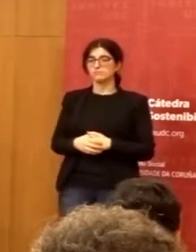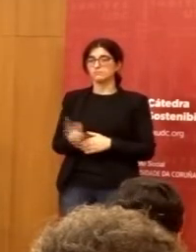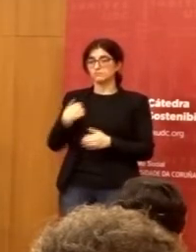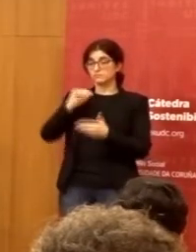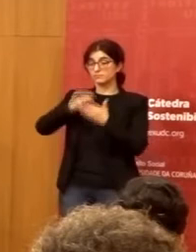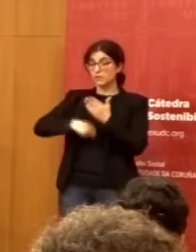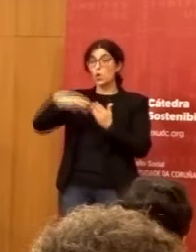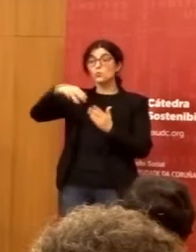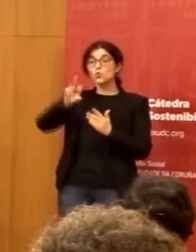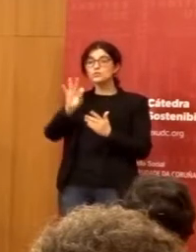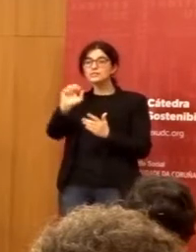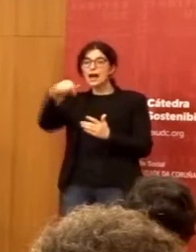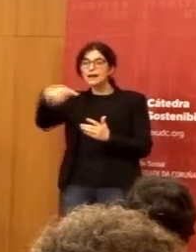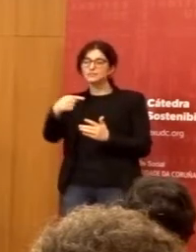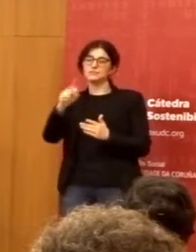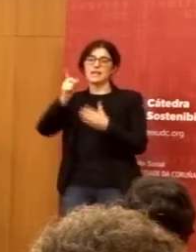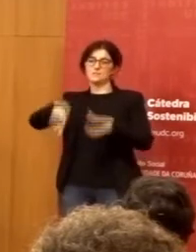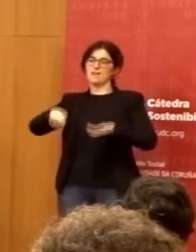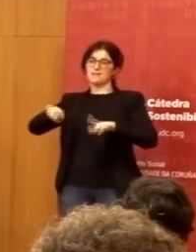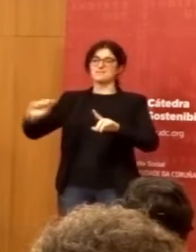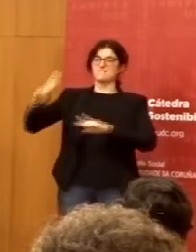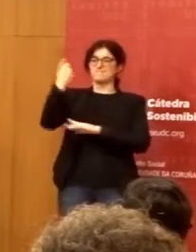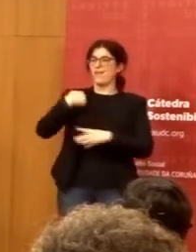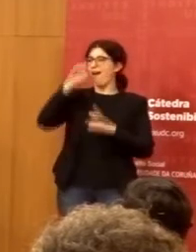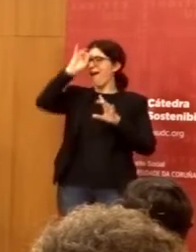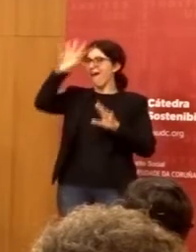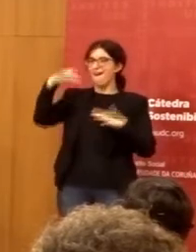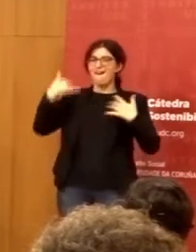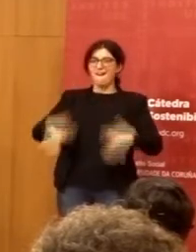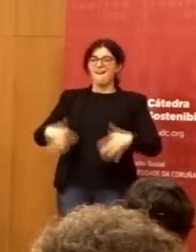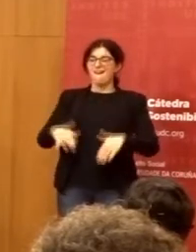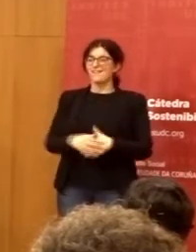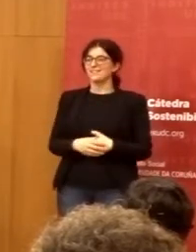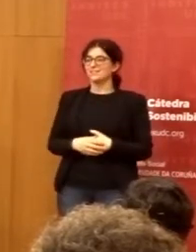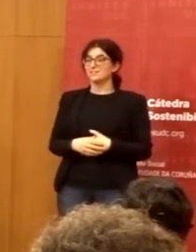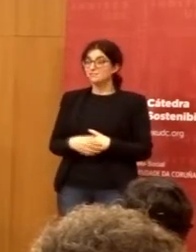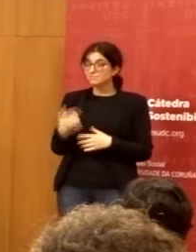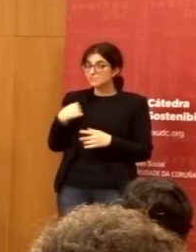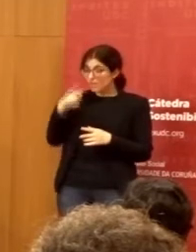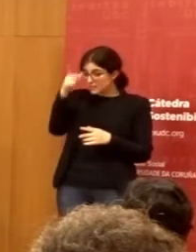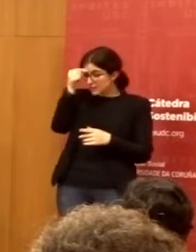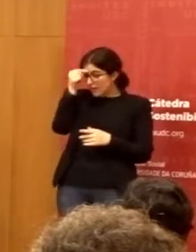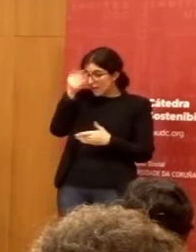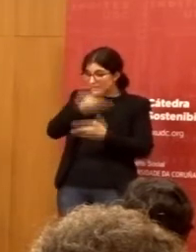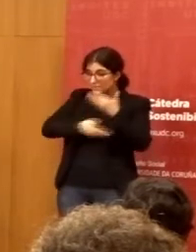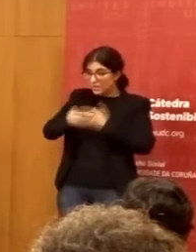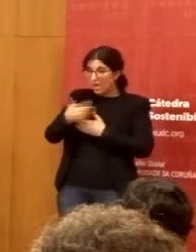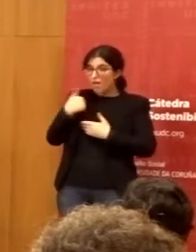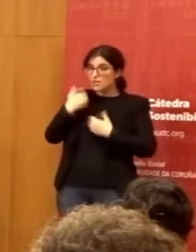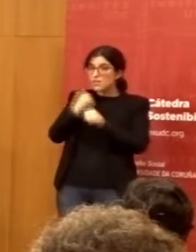6 meses. Seguía sin creérmelo, estaba en una nube. Yo trabajando con discapacidad, ¿quién me lo iba a decir?